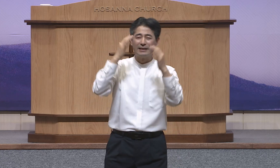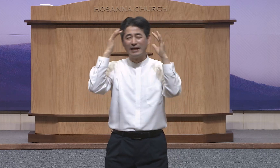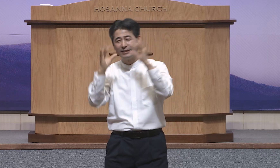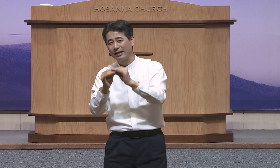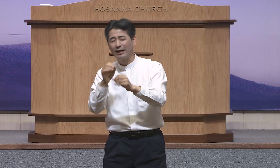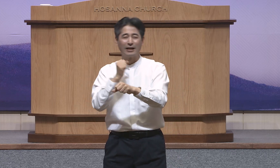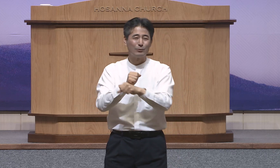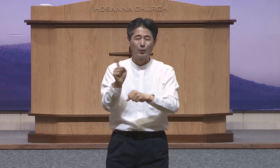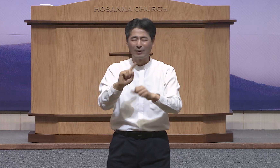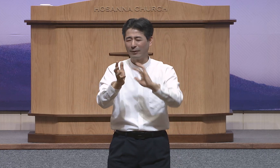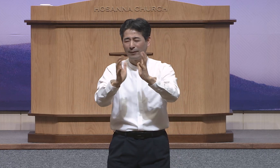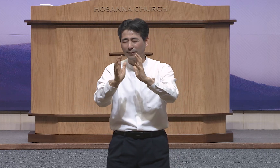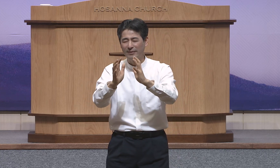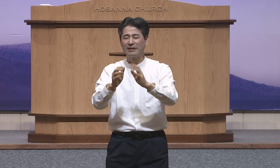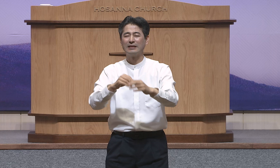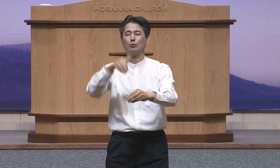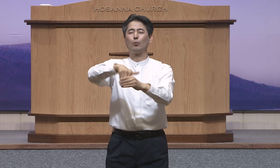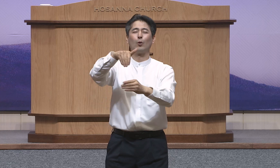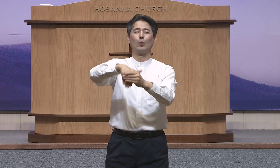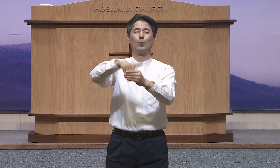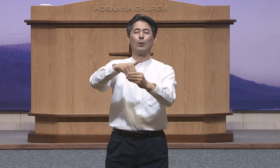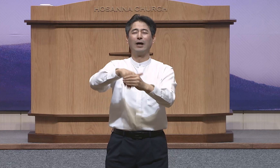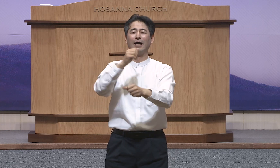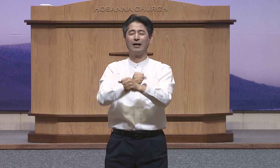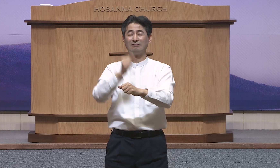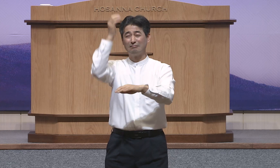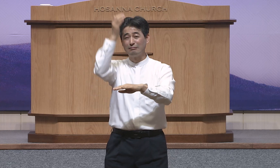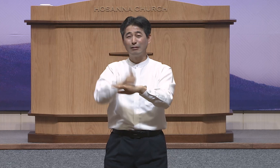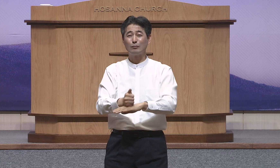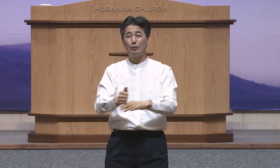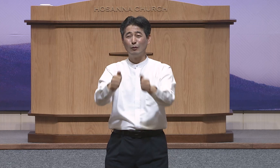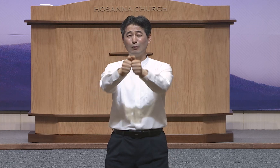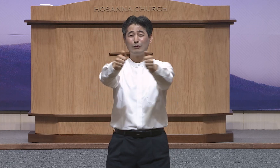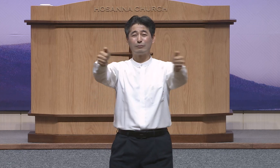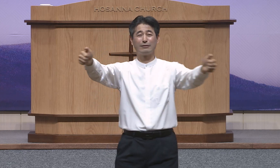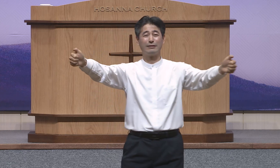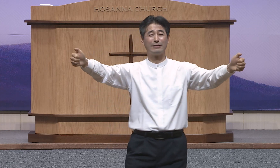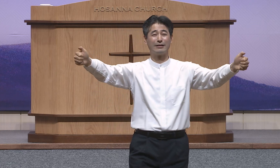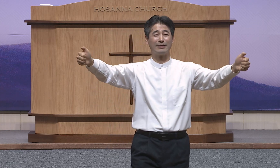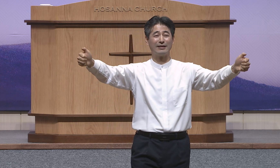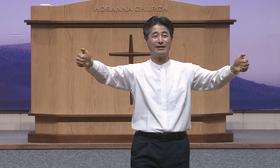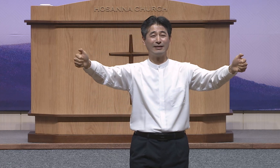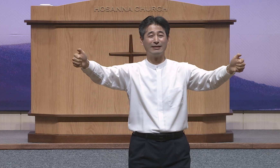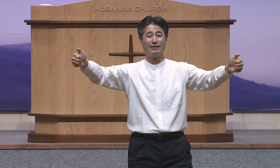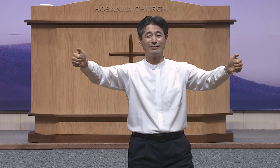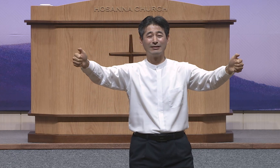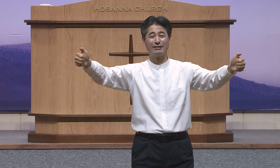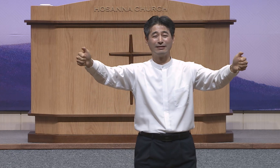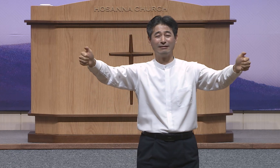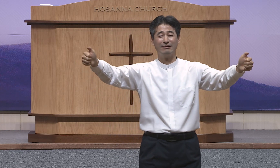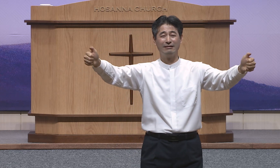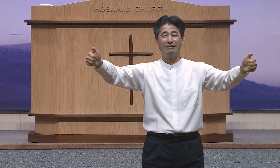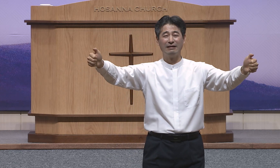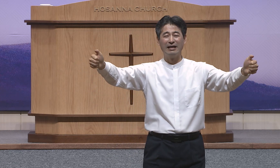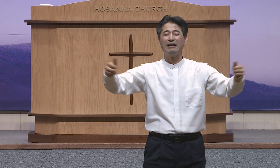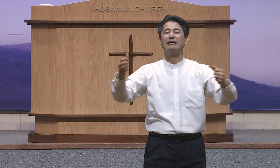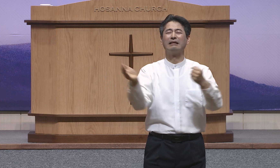학생을 입학을 반대를 해야 될까 찬성을 해야 될까 투표해서 50대 50이 나왔다고 하더라고요.